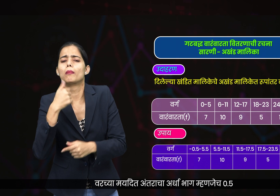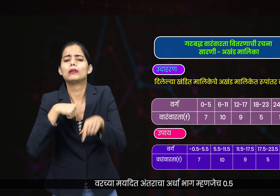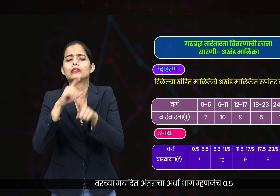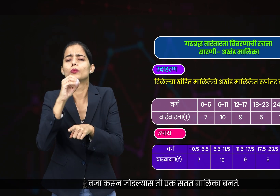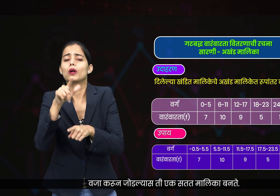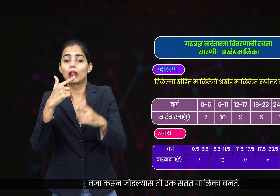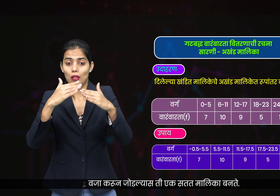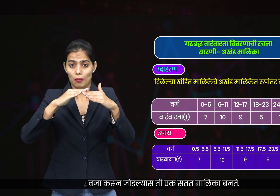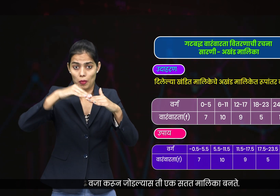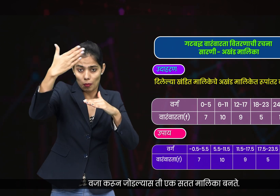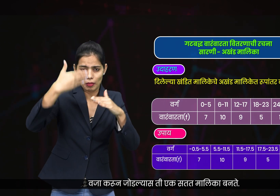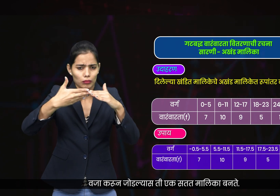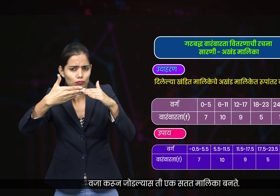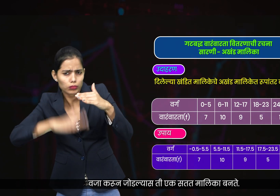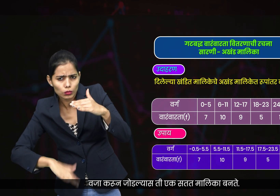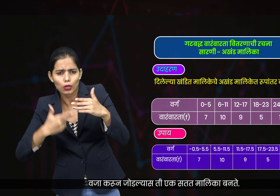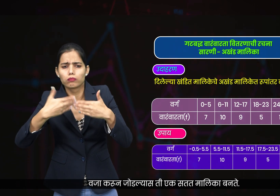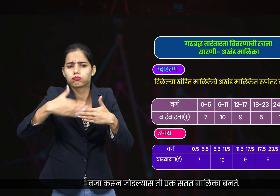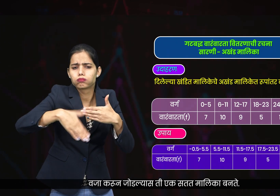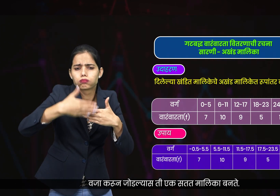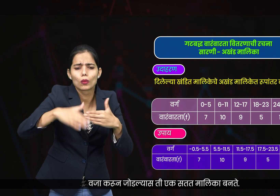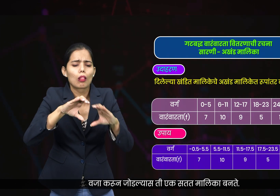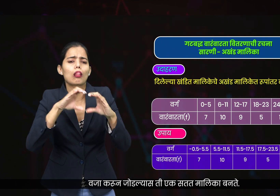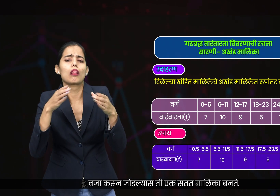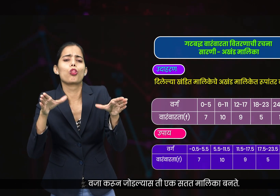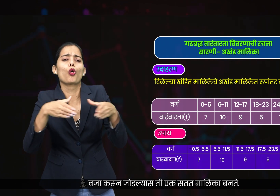0.5 वजा करून जोडल्यास ती एक सतत मालिका बनते.